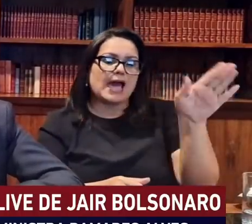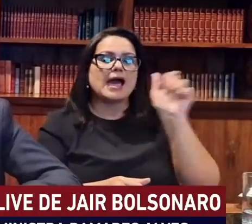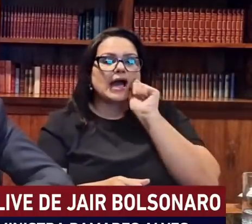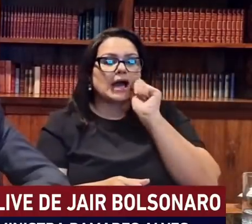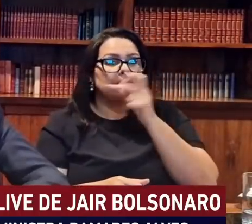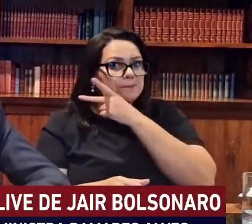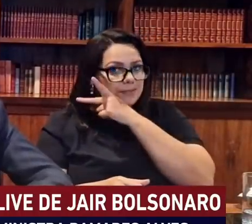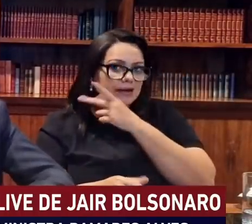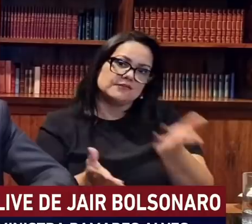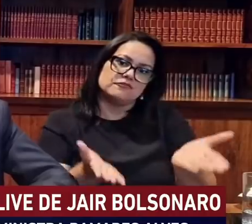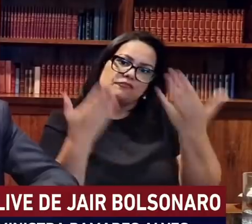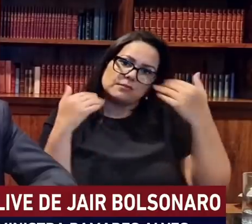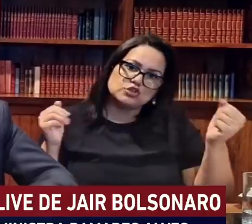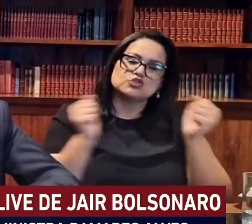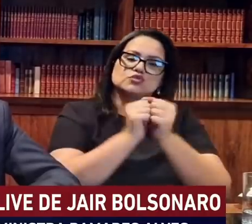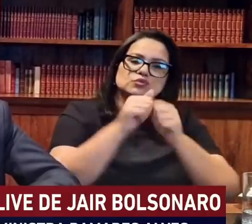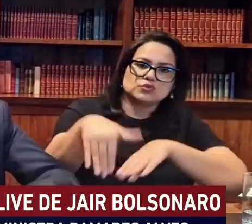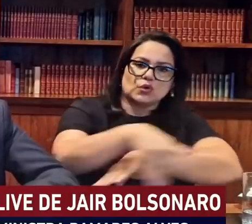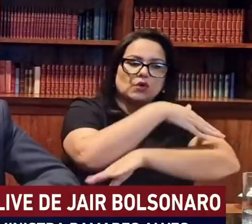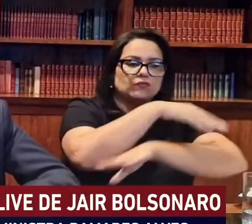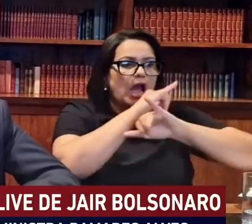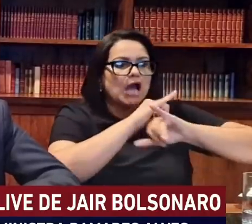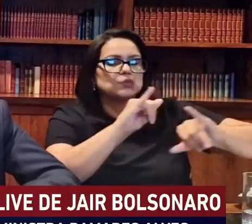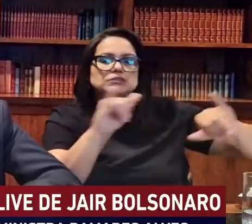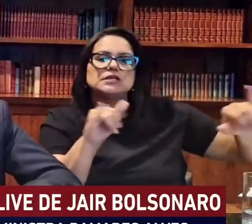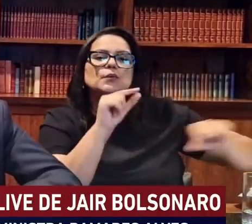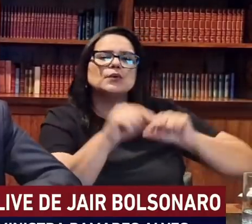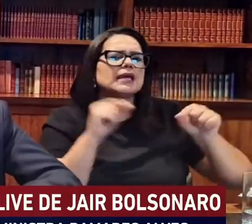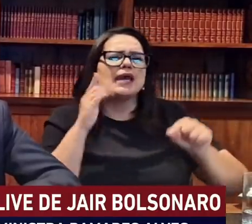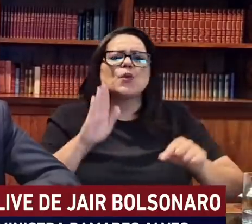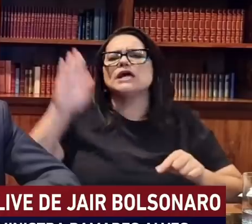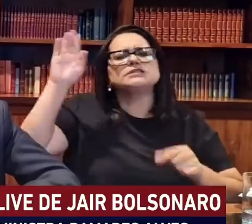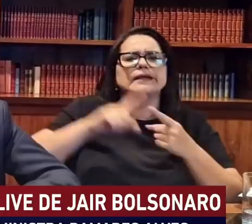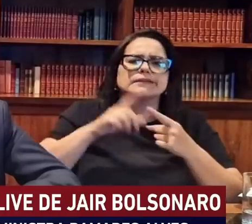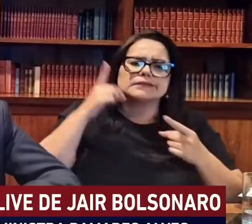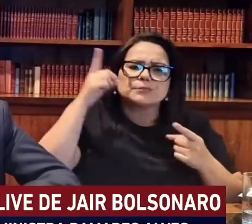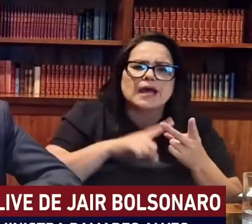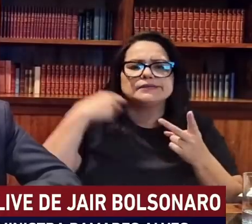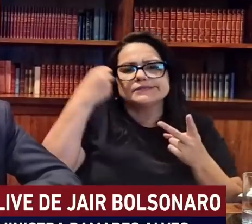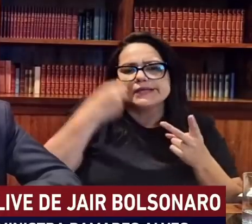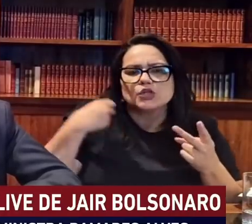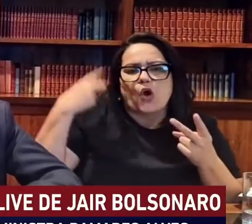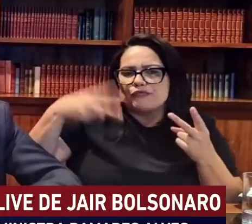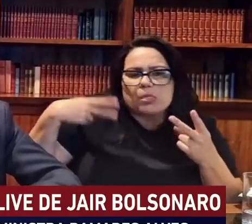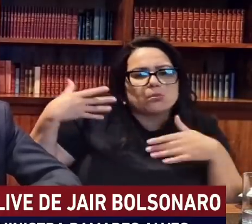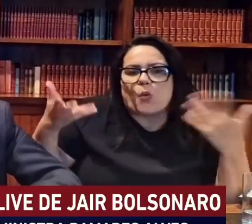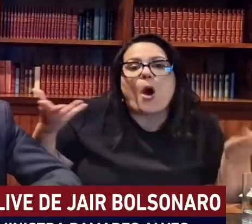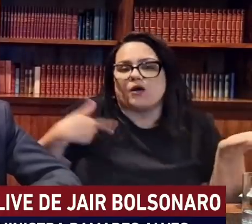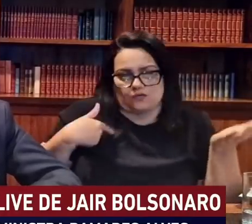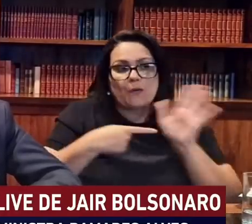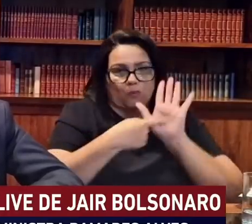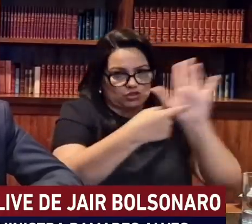Todo mundo no Amapá, lá comigo, nas ruas, que eu vou anunciar a que serei candidata e aonde. E olha,